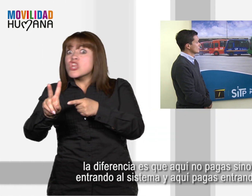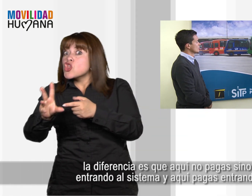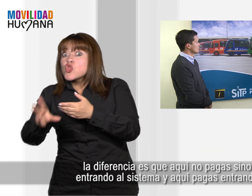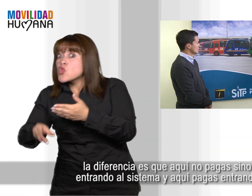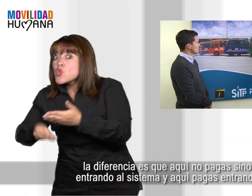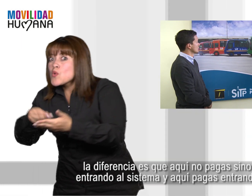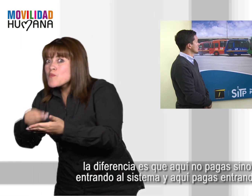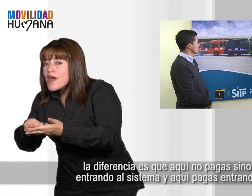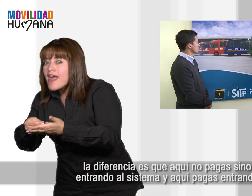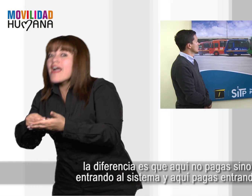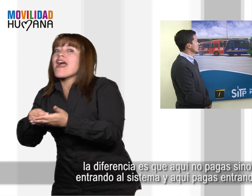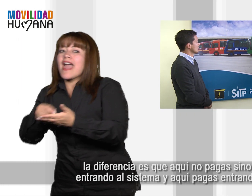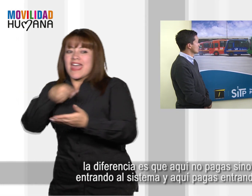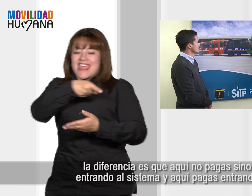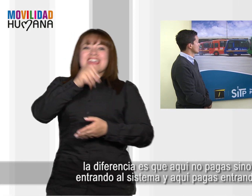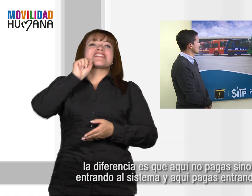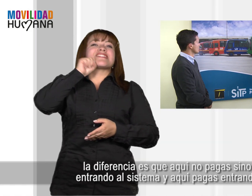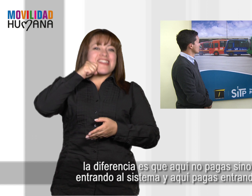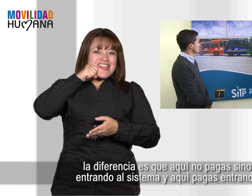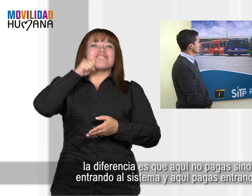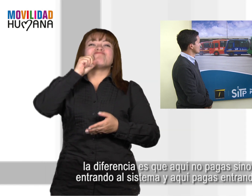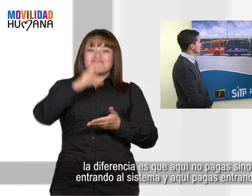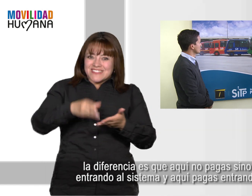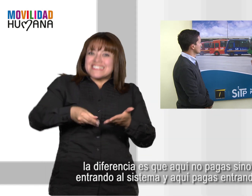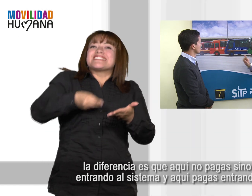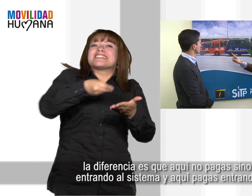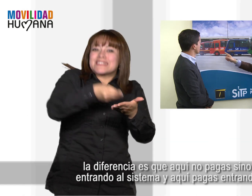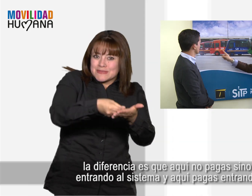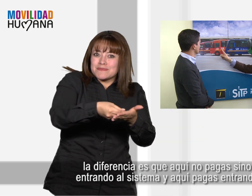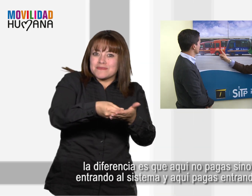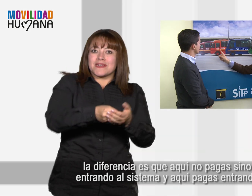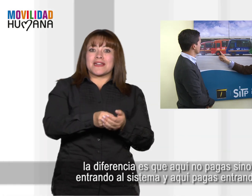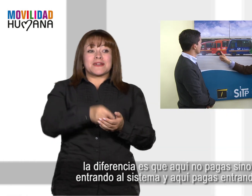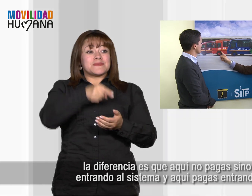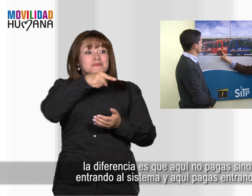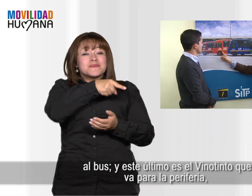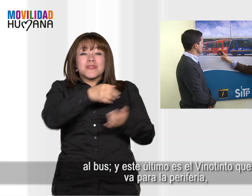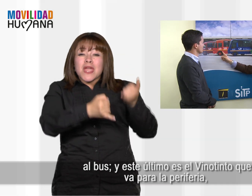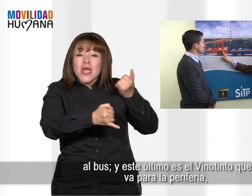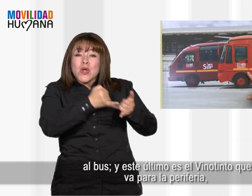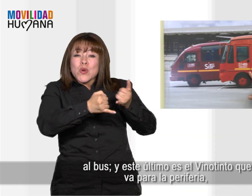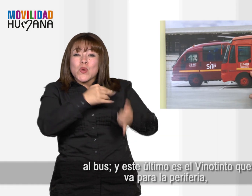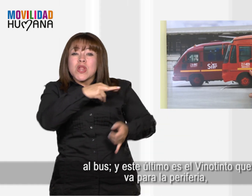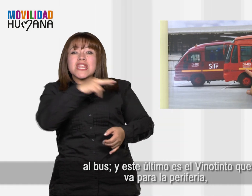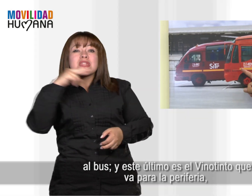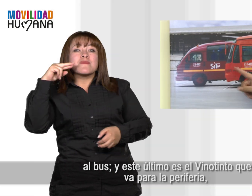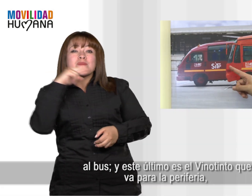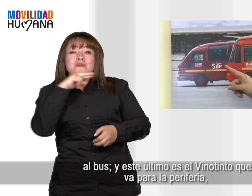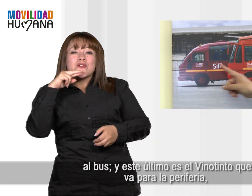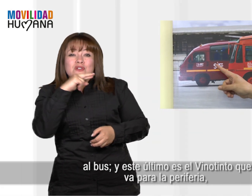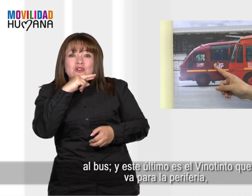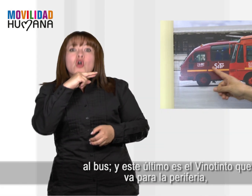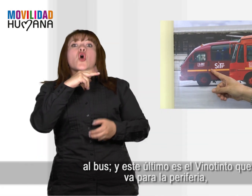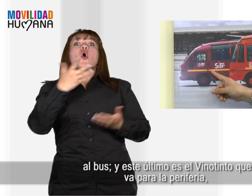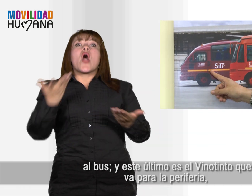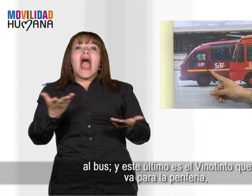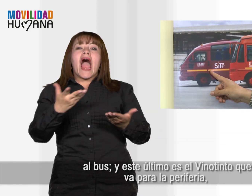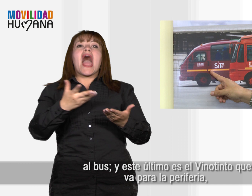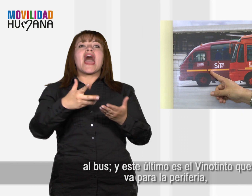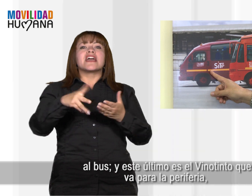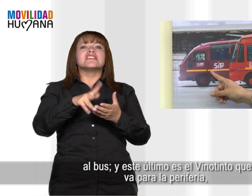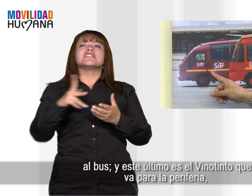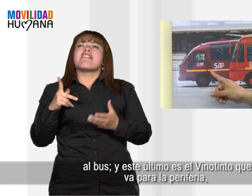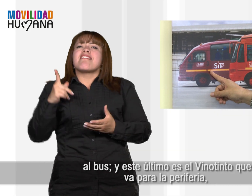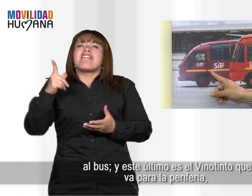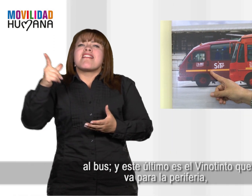diferencia es que aquí no pagas, sino entrando al sistema, y aquí pagas entrando al bus. Y este último es el